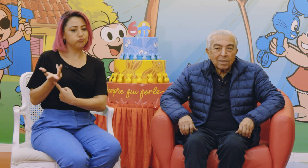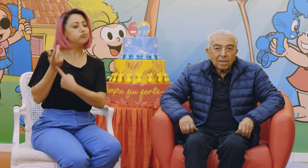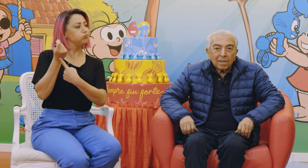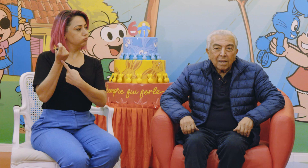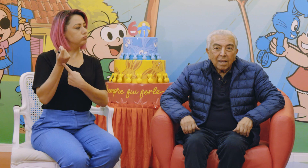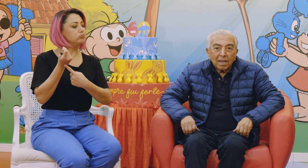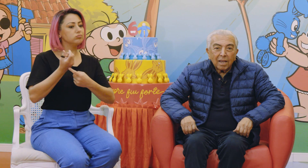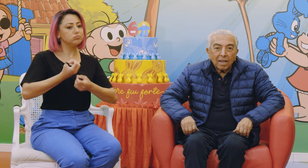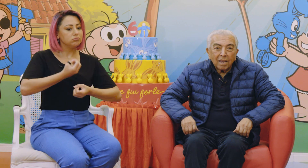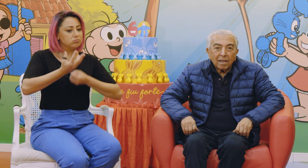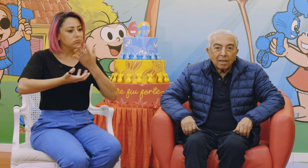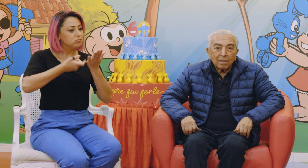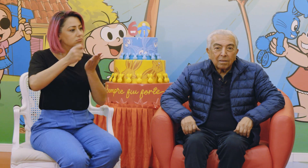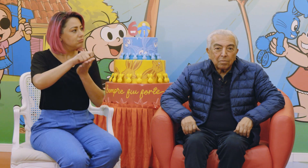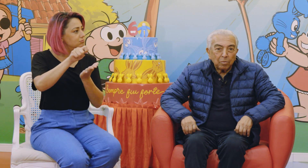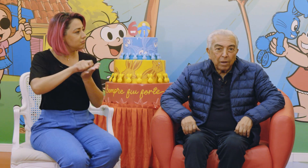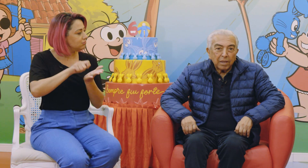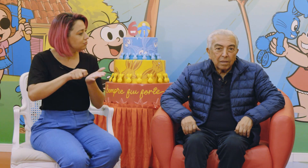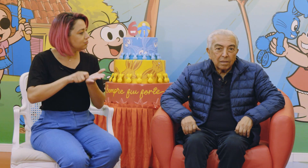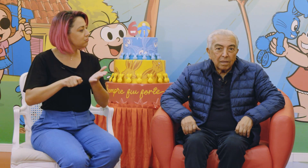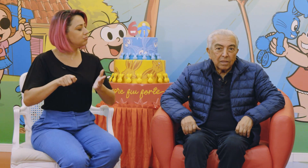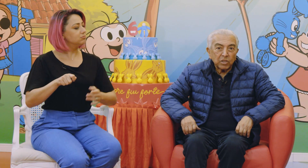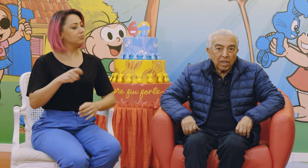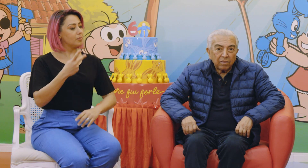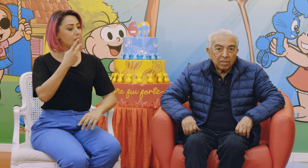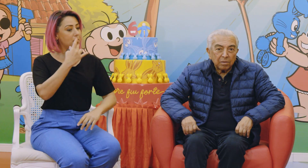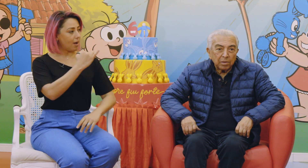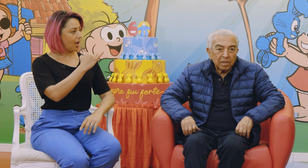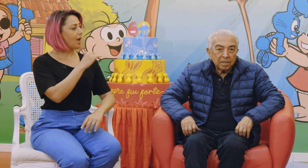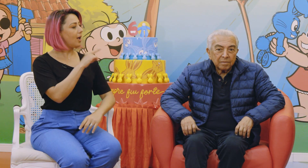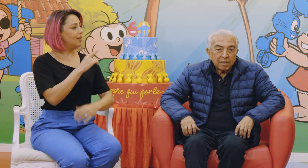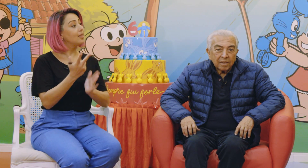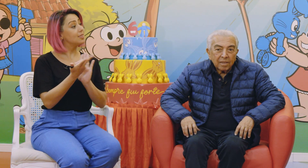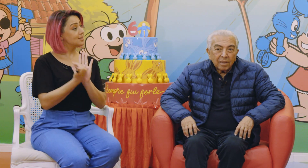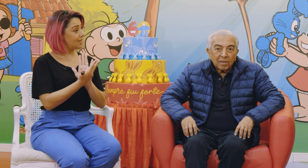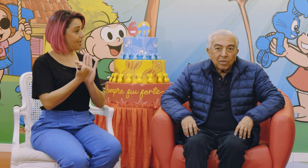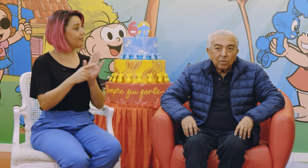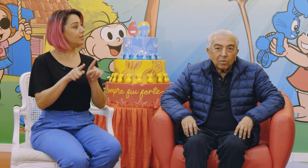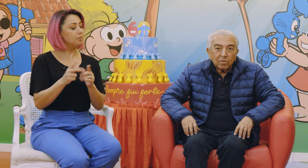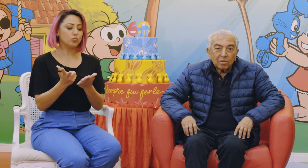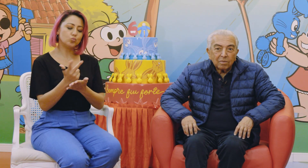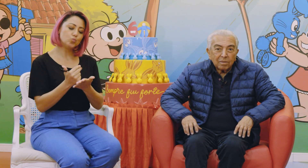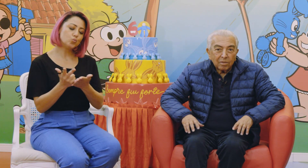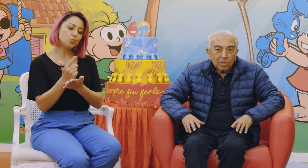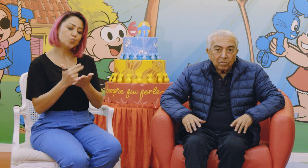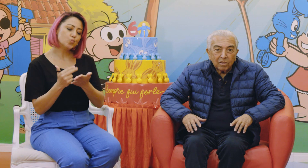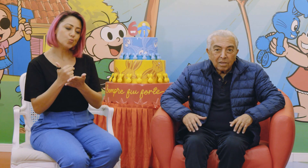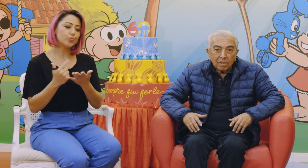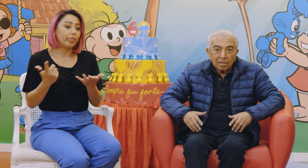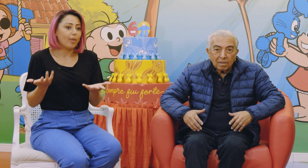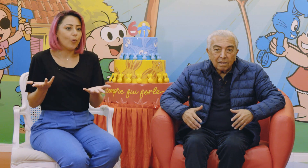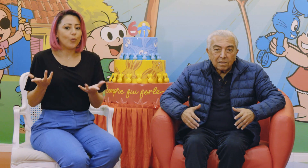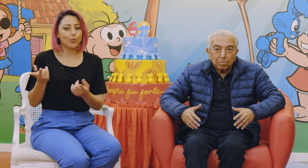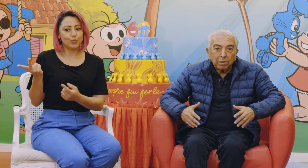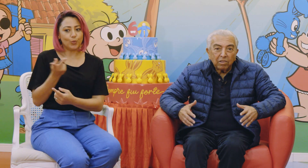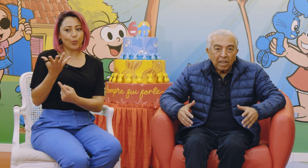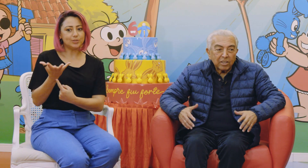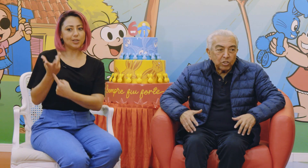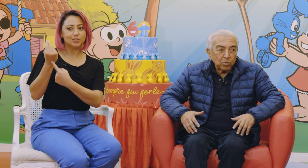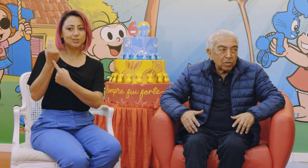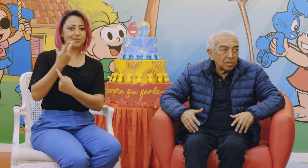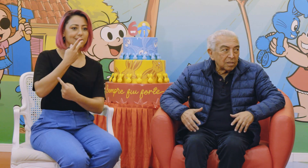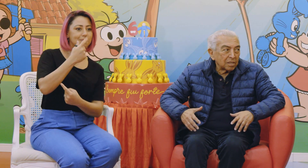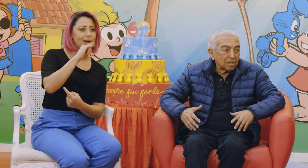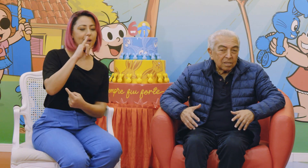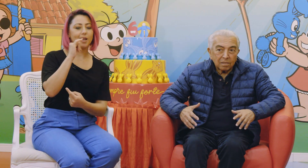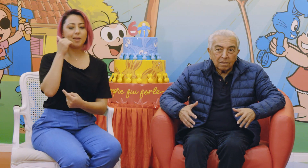compositores. Meu pai desenhava também. Então, eu tive esse